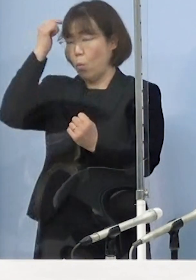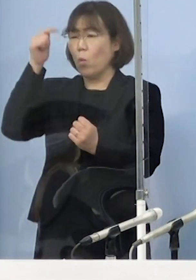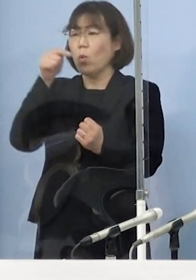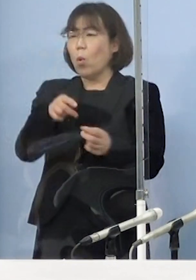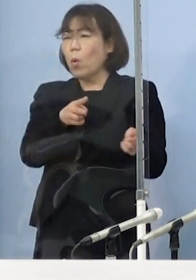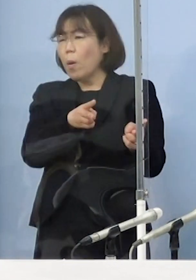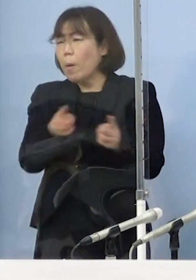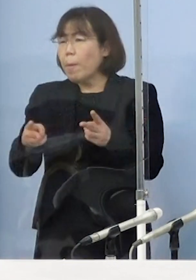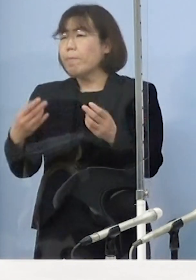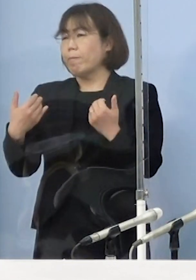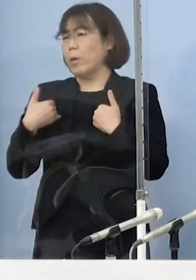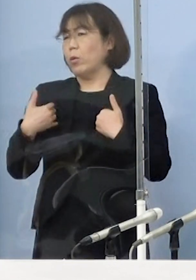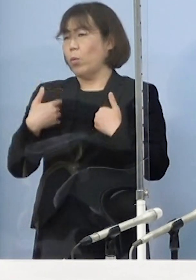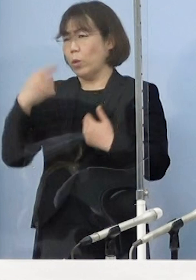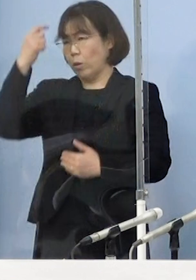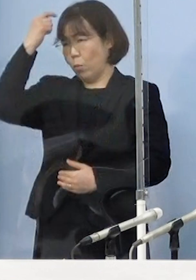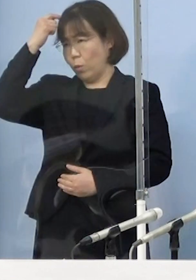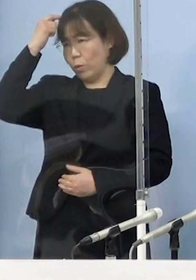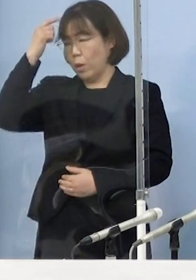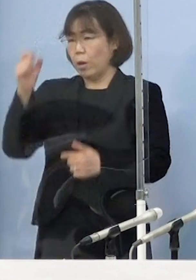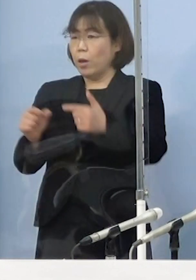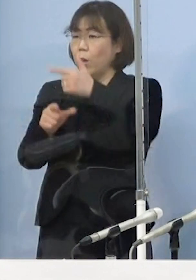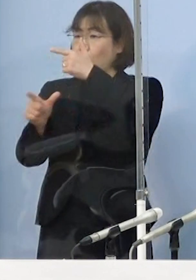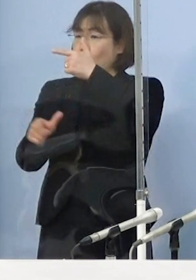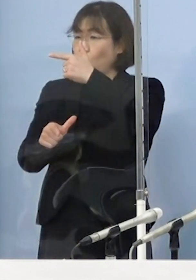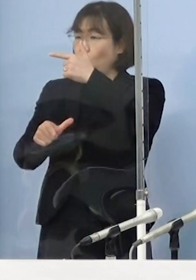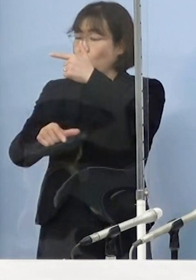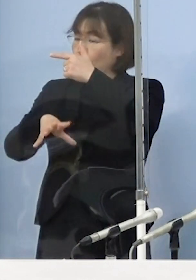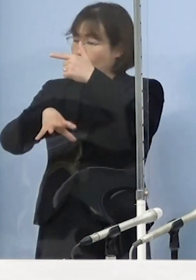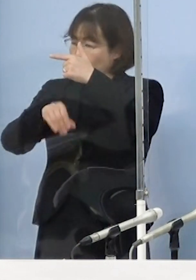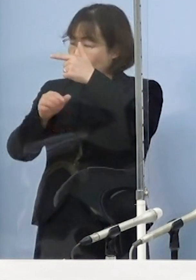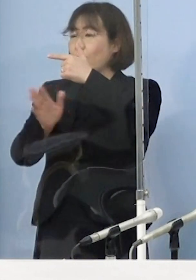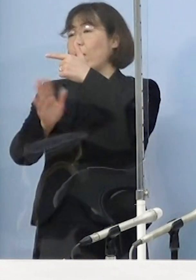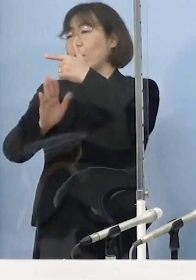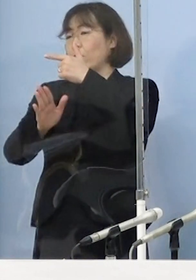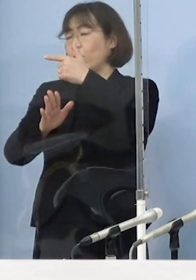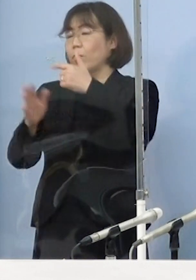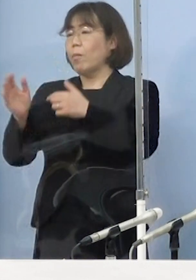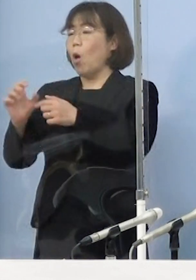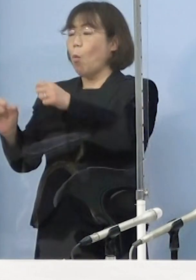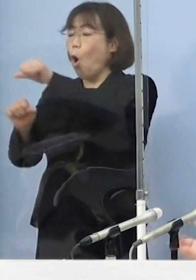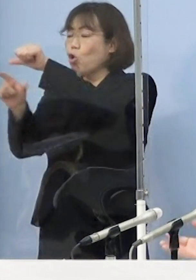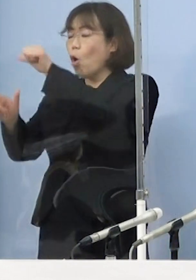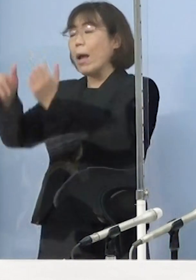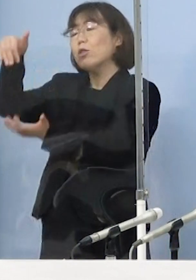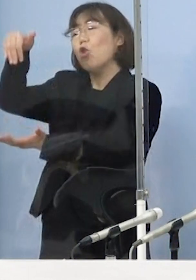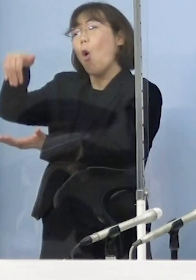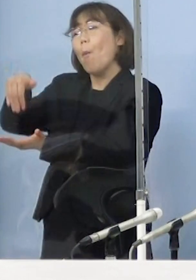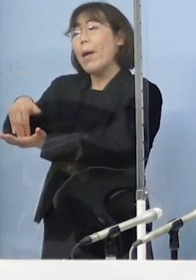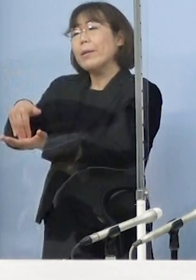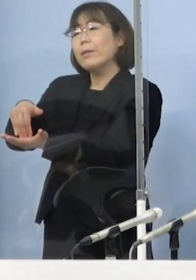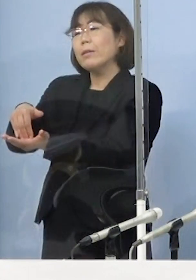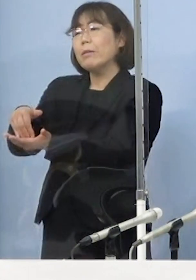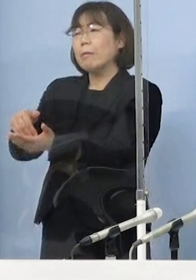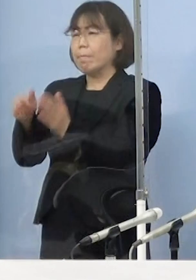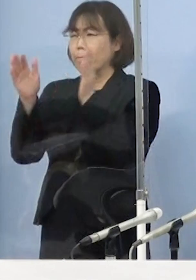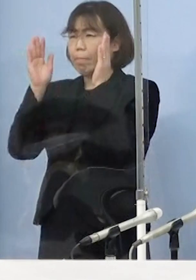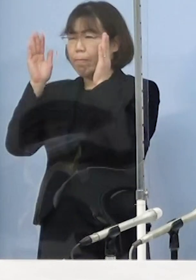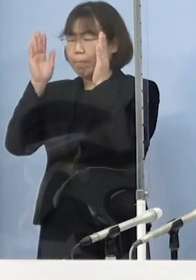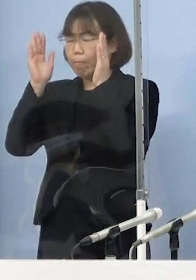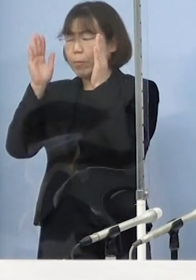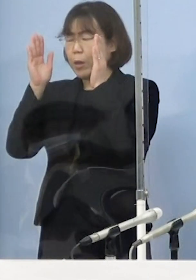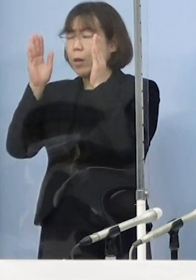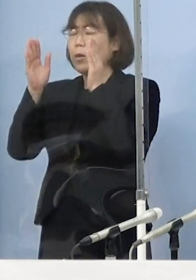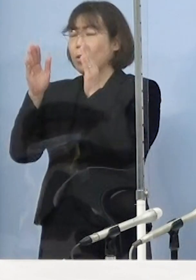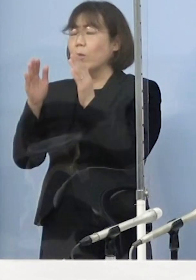るということで、6月の頭なんて上なこと言わないで、もう5月の末に全パワーをと、でさらに